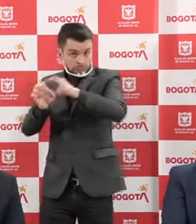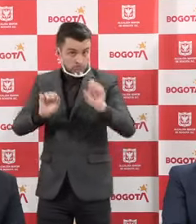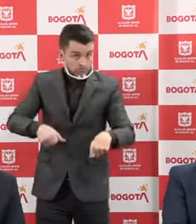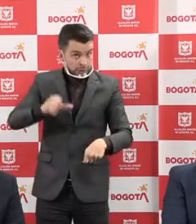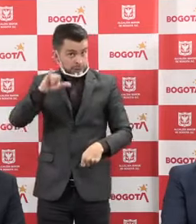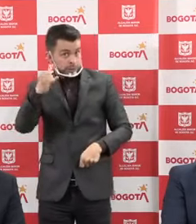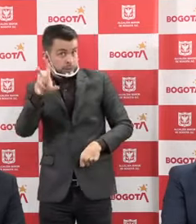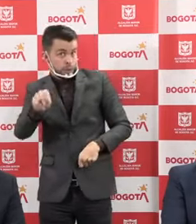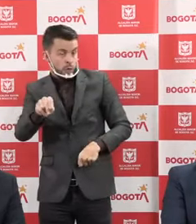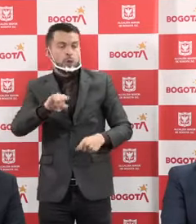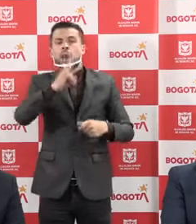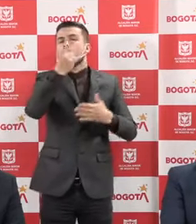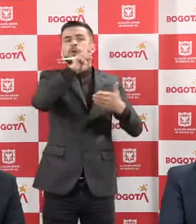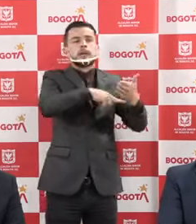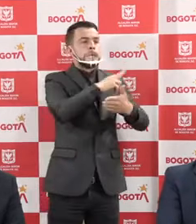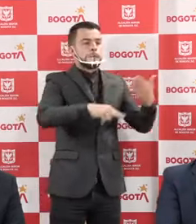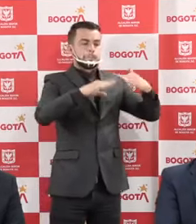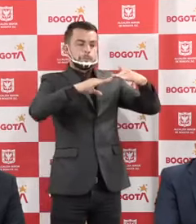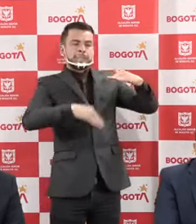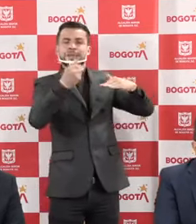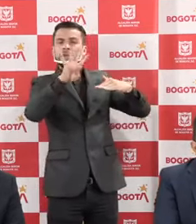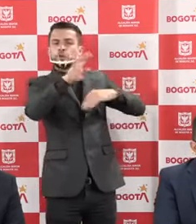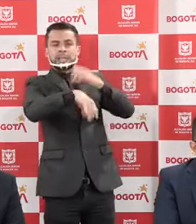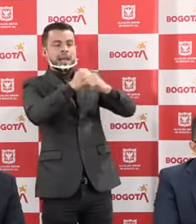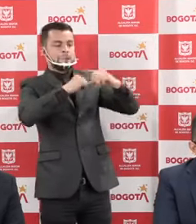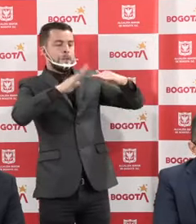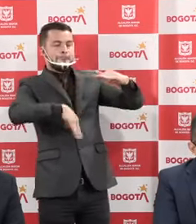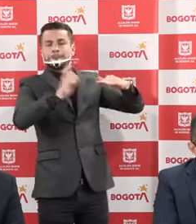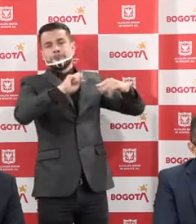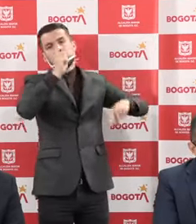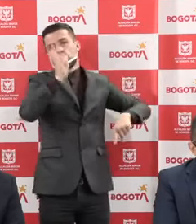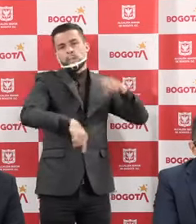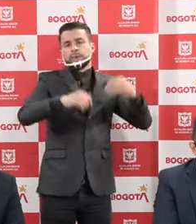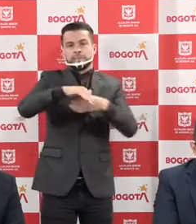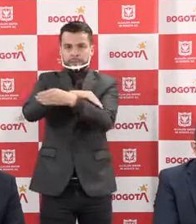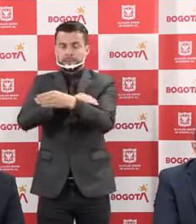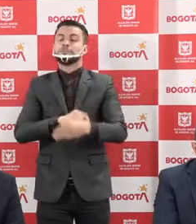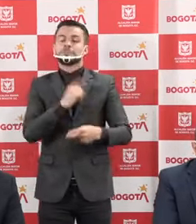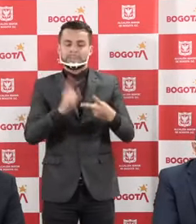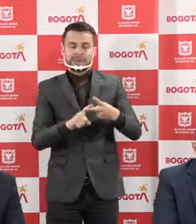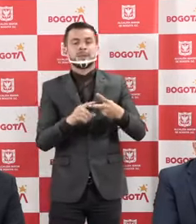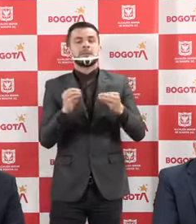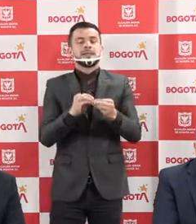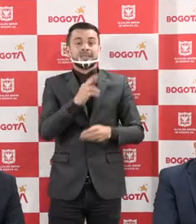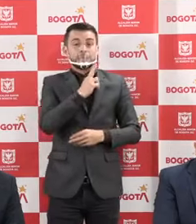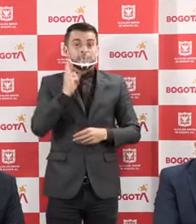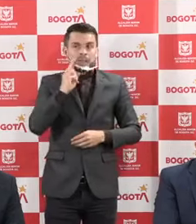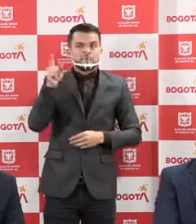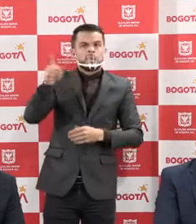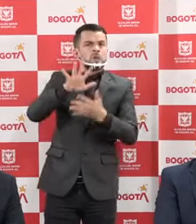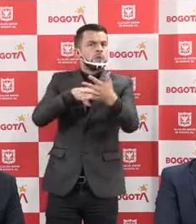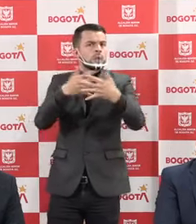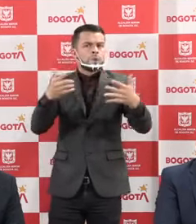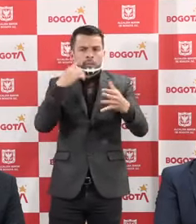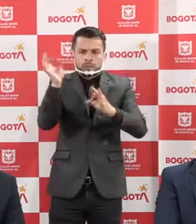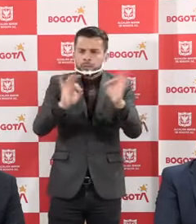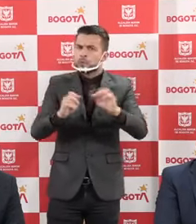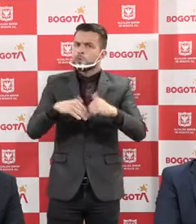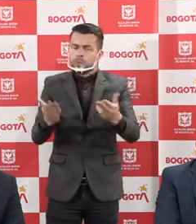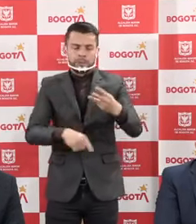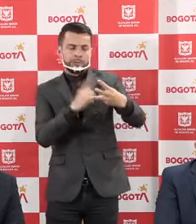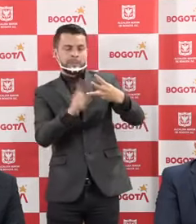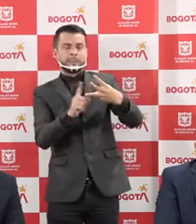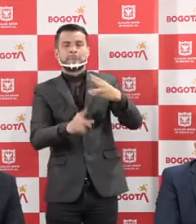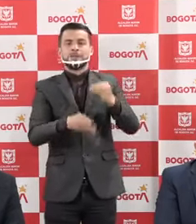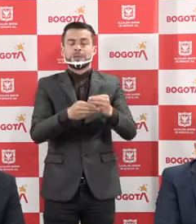el consumo hay alguna restricción en el horario o solamente es para restaurantes y la última es si se permitirán las celebraciones